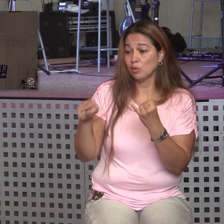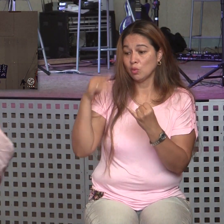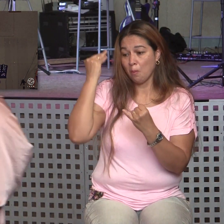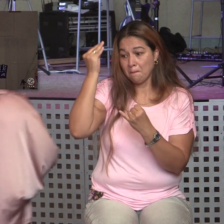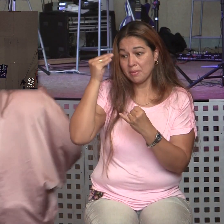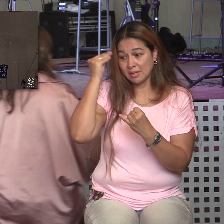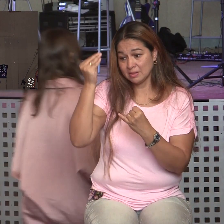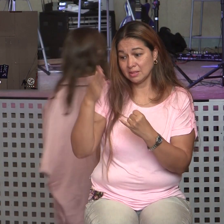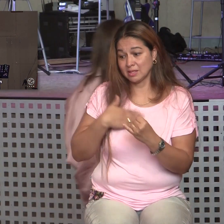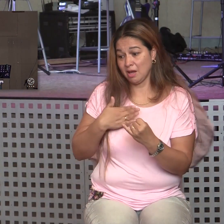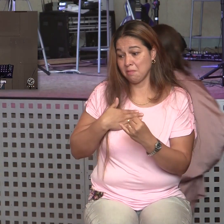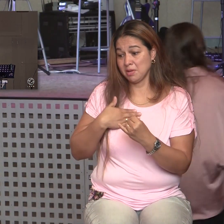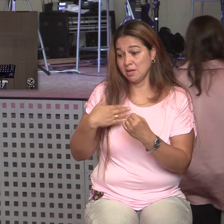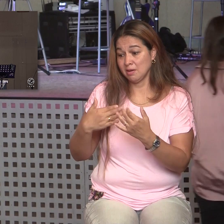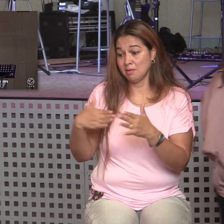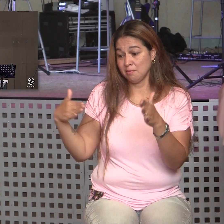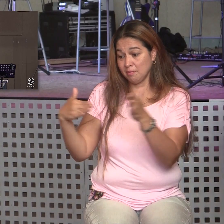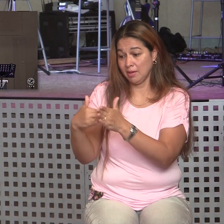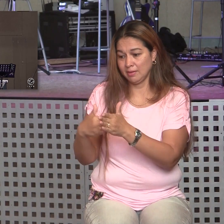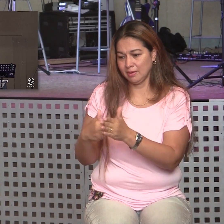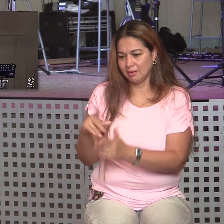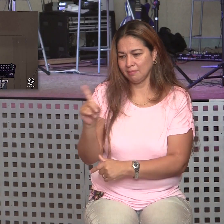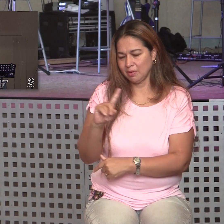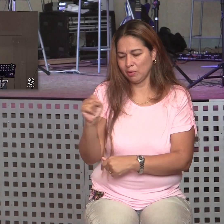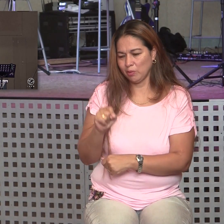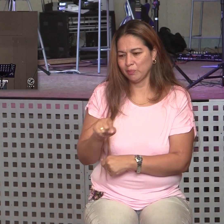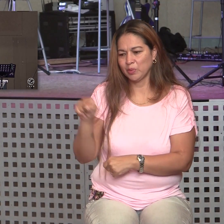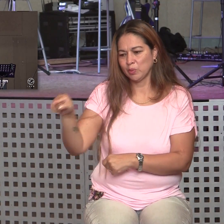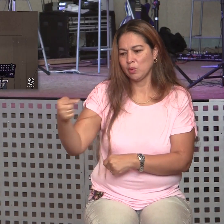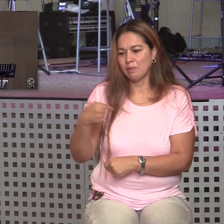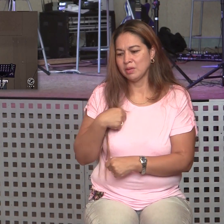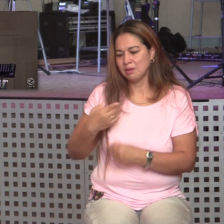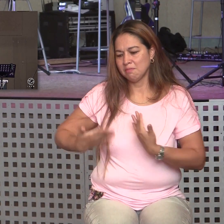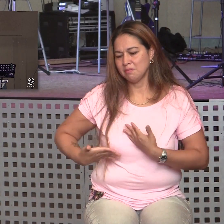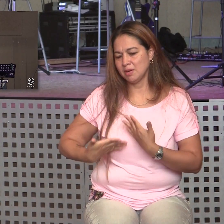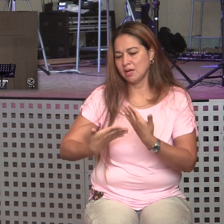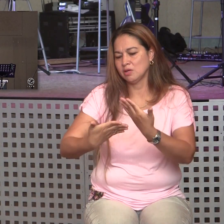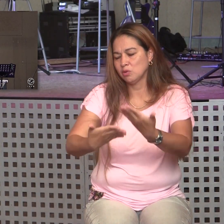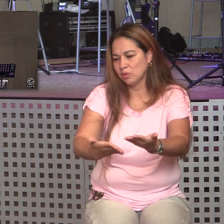al destino donde Dios tiene para mí.